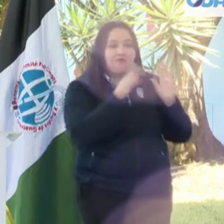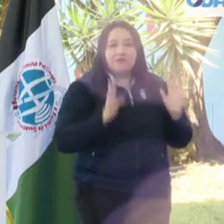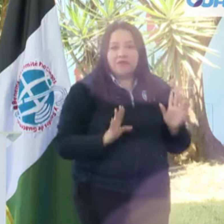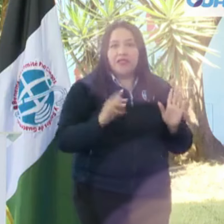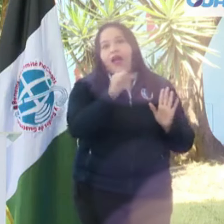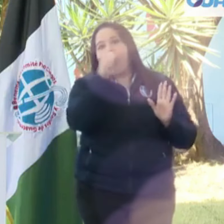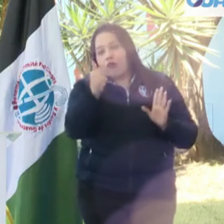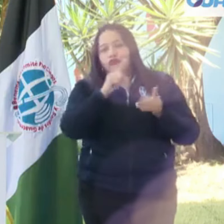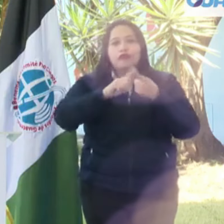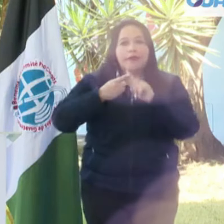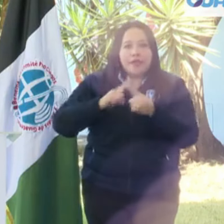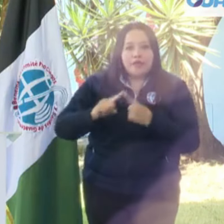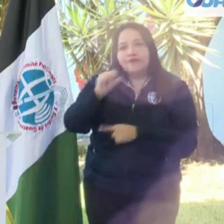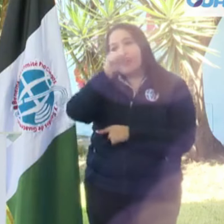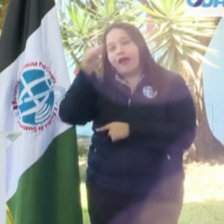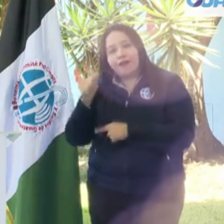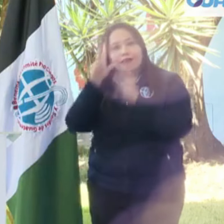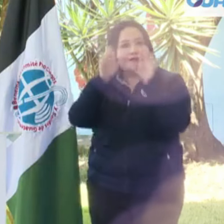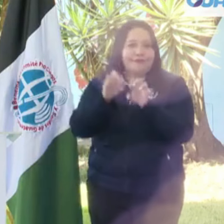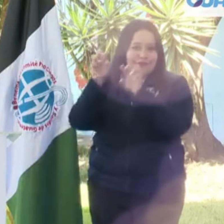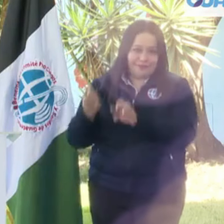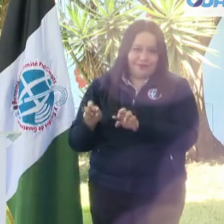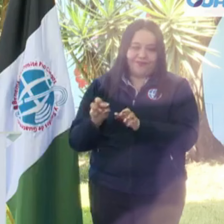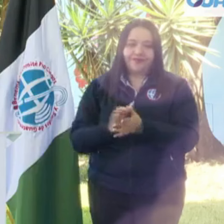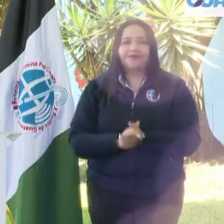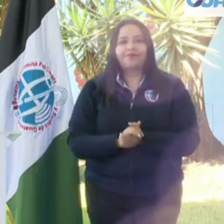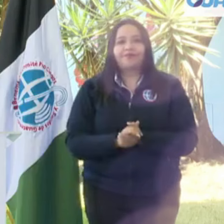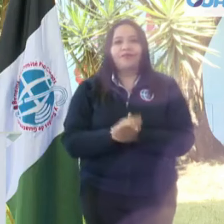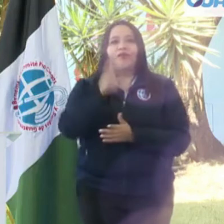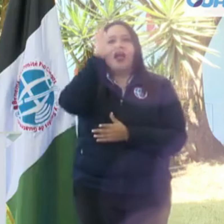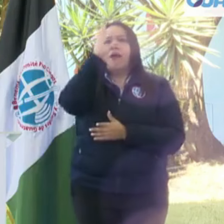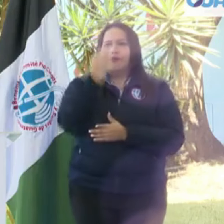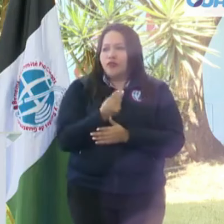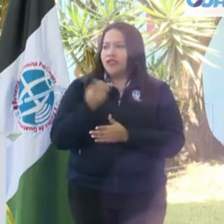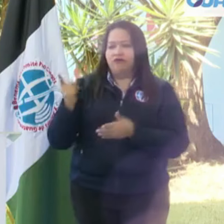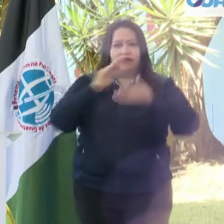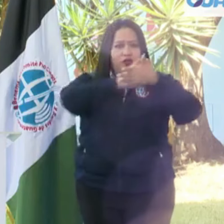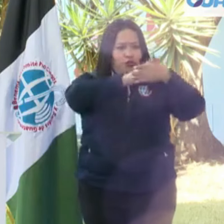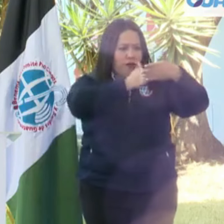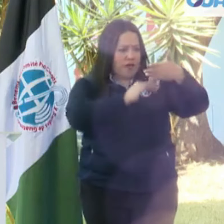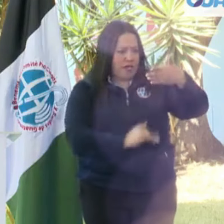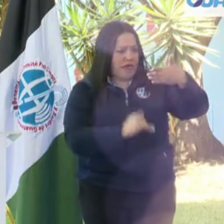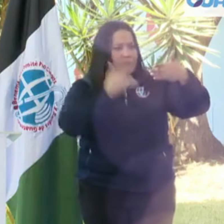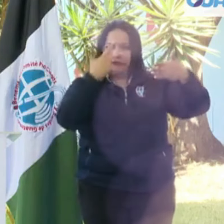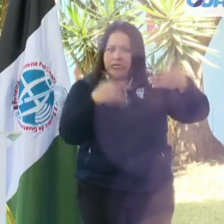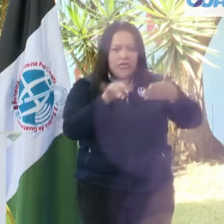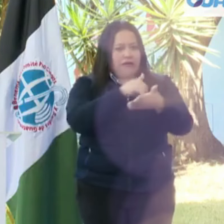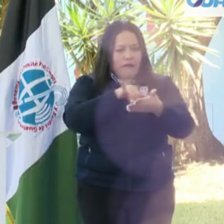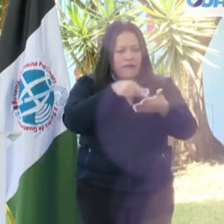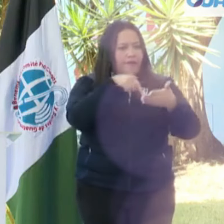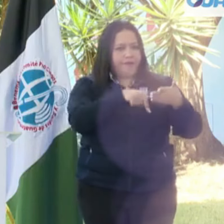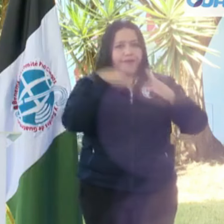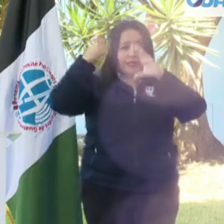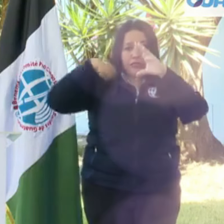otros amigos, a otros vecinos. Porque estos billetes que ha emitido la Lotería